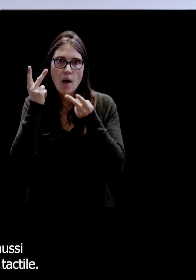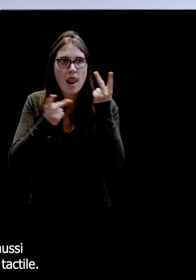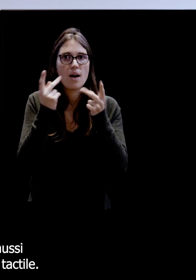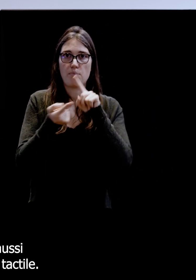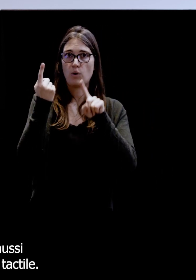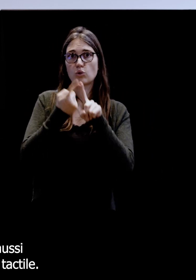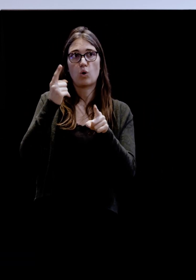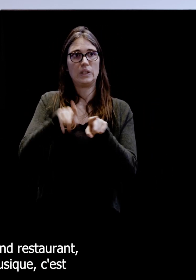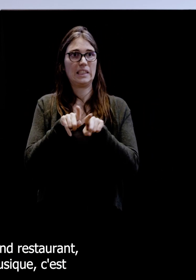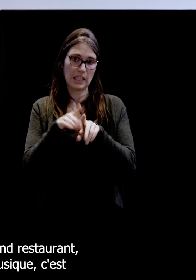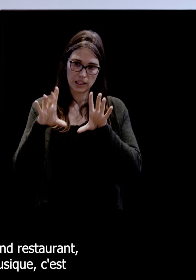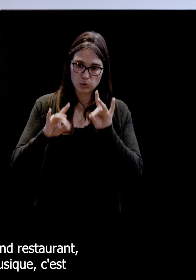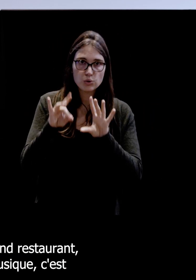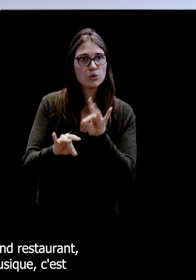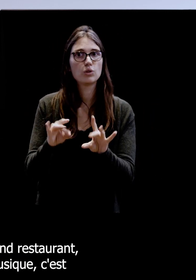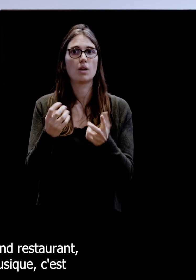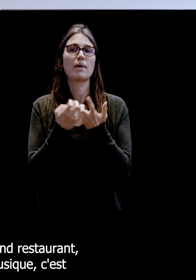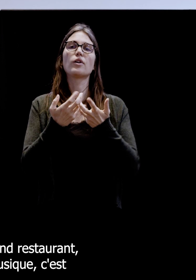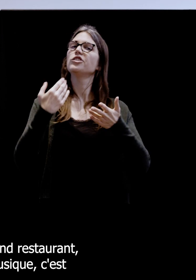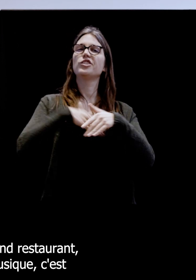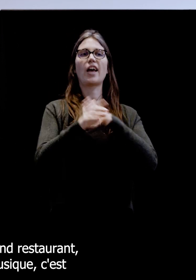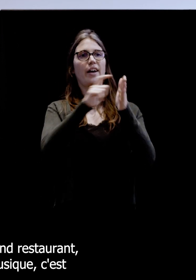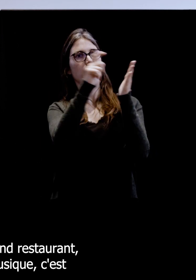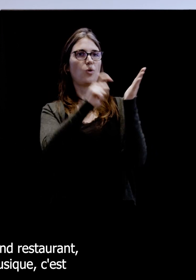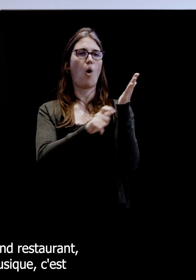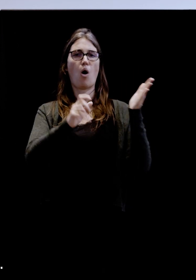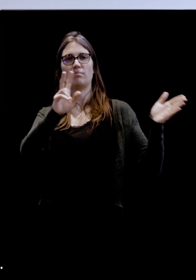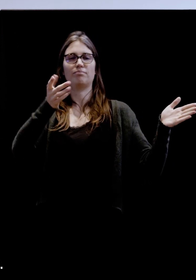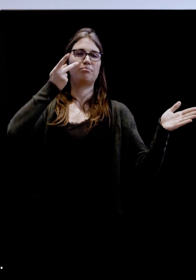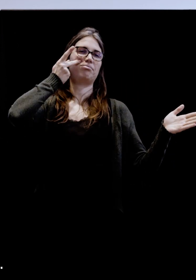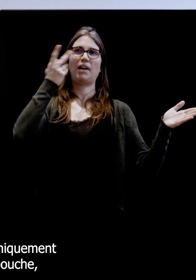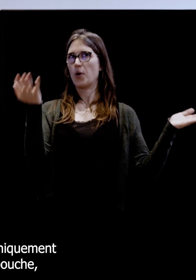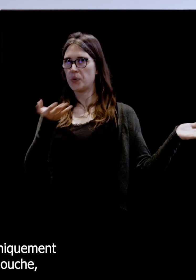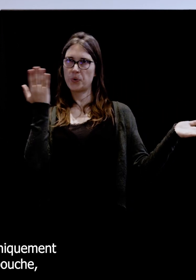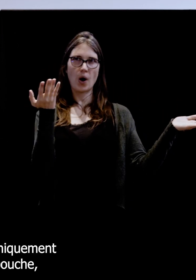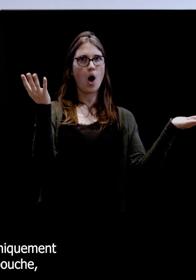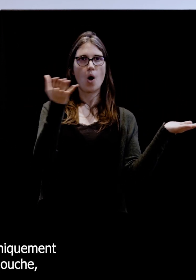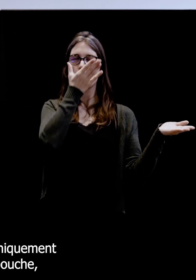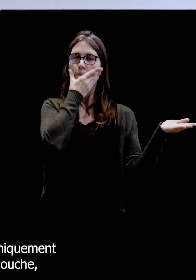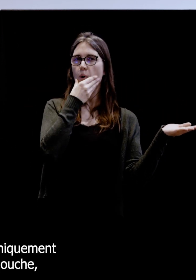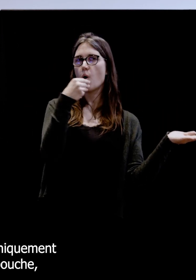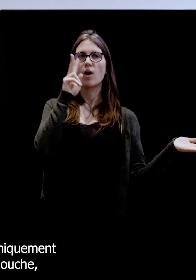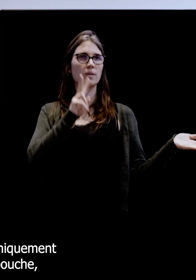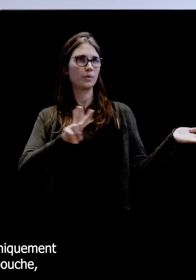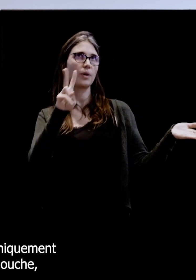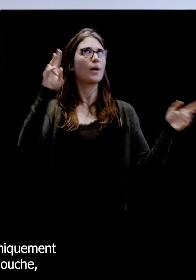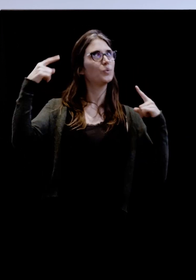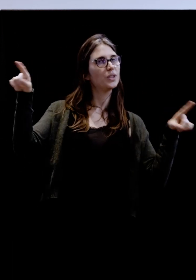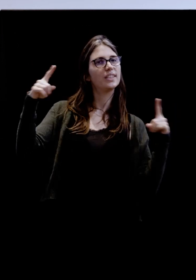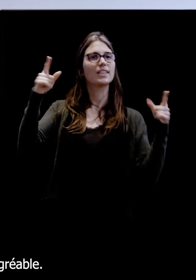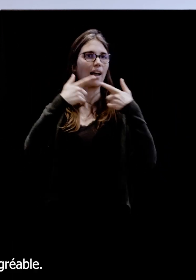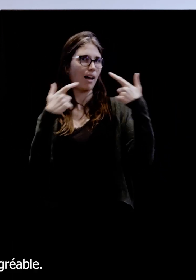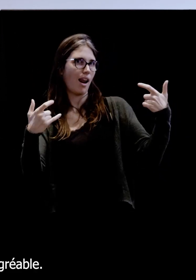aussi le tactile. Quand vous êtes dans un grand restaurant, c'est joli, il y a une belle musique, c'est beau à regarder. Enfin bref, ce n'est pas uniquement ce que vous avez en